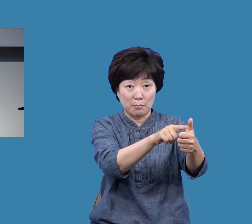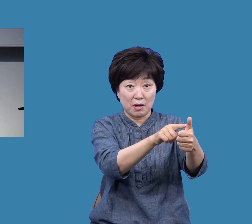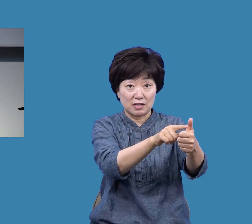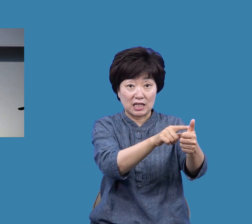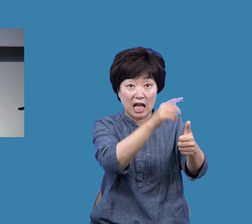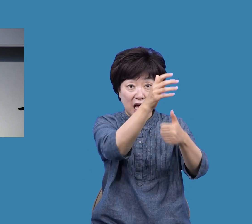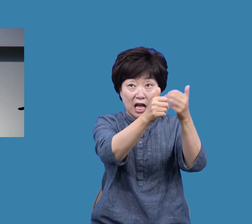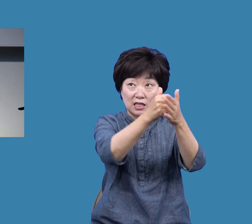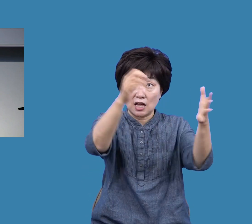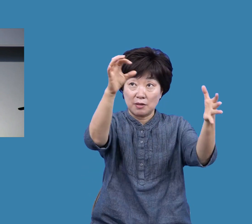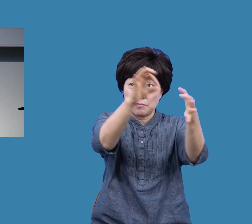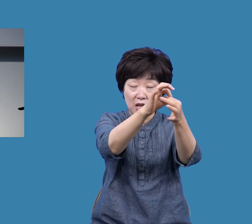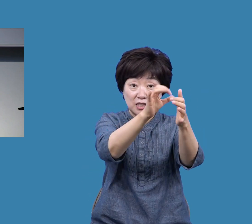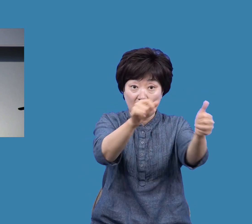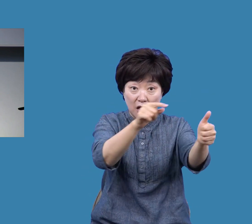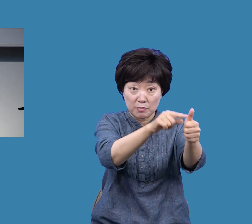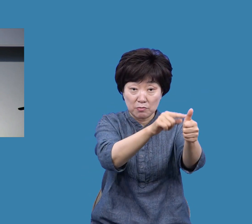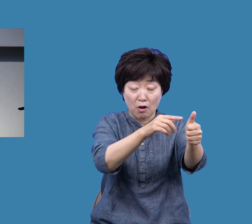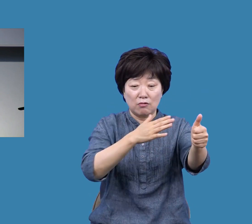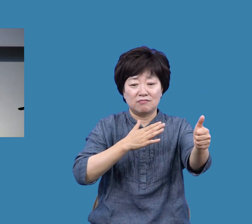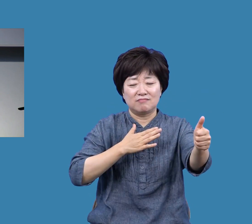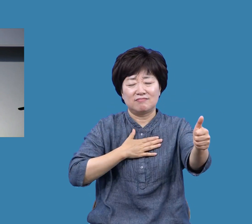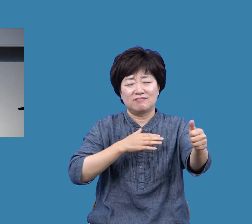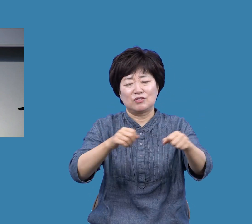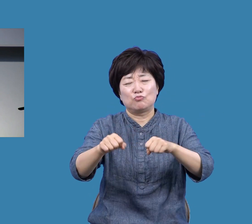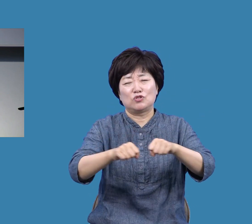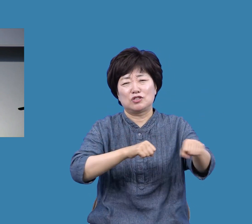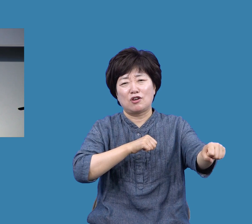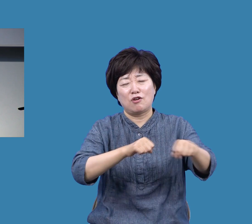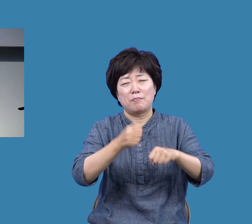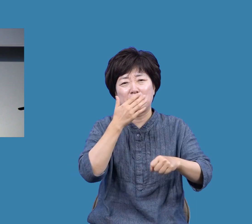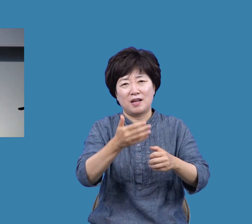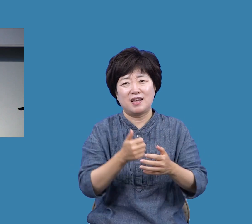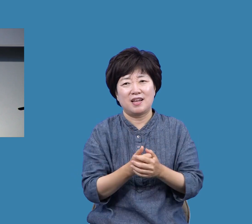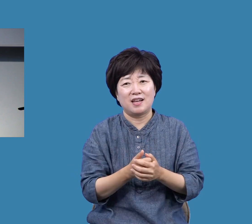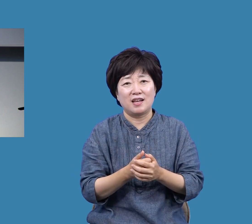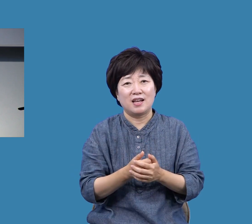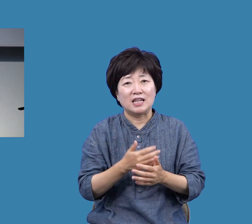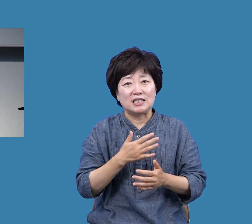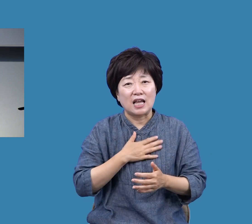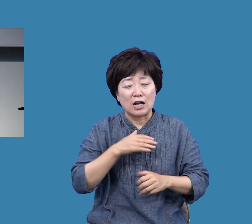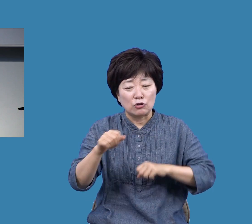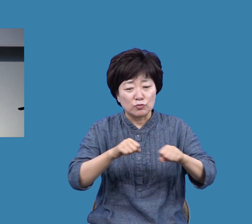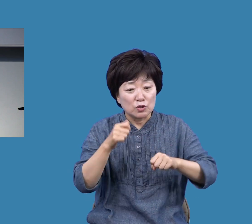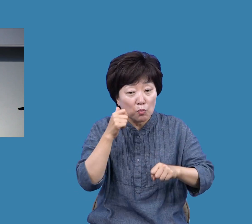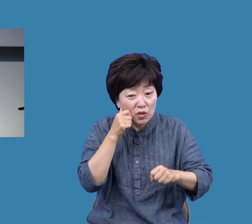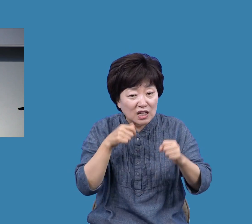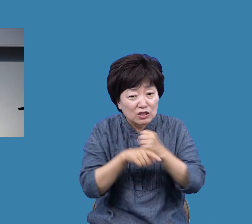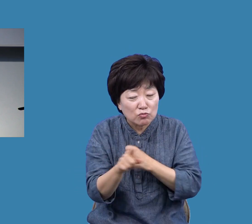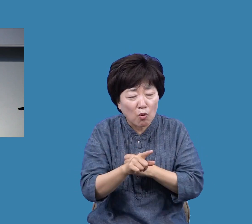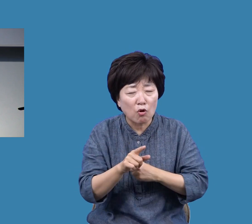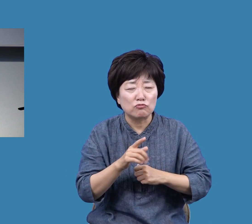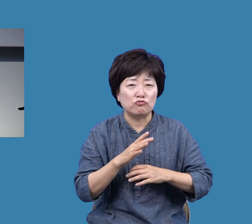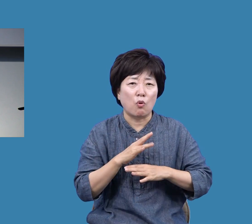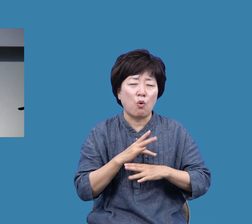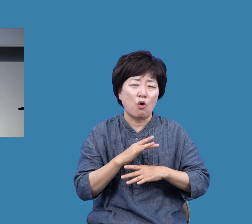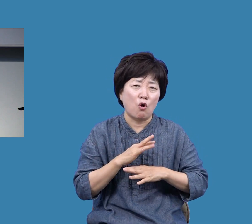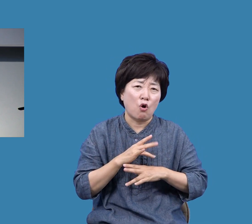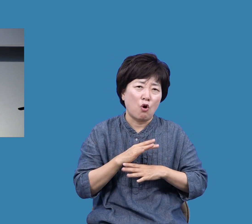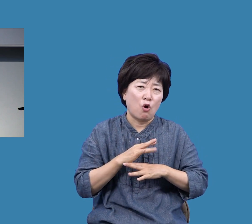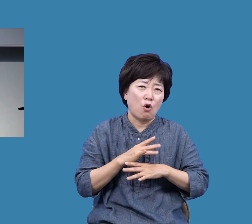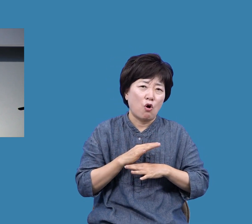움직여요. 이렇게 못 움직이는 이유가 뭔지 아세요? 여러분이 못하는 이유가 두려움 때문에 그런 거야.